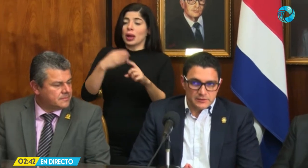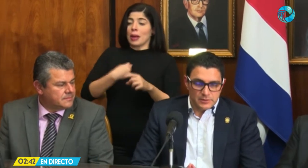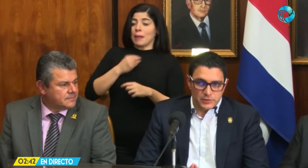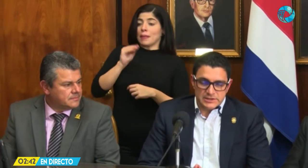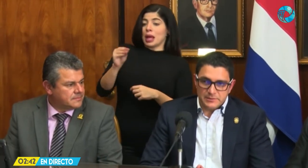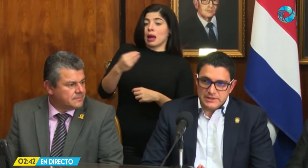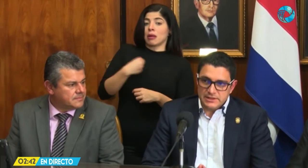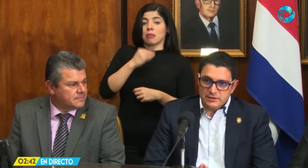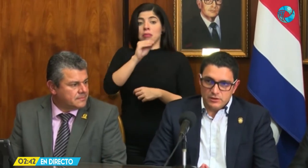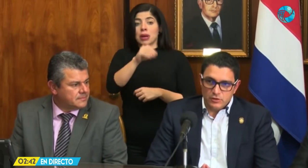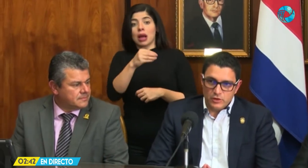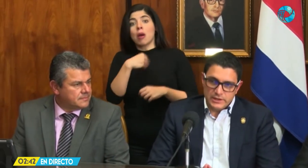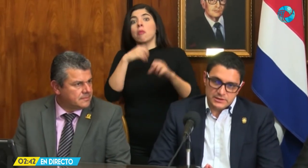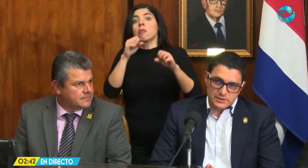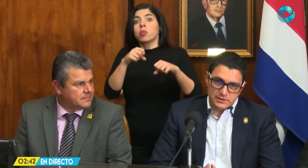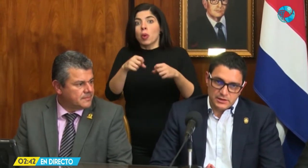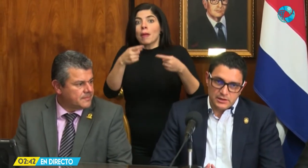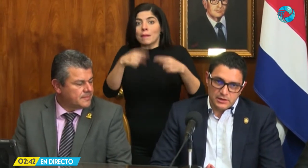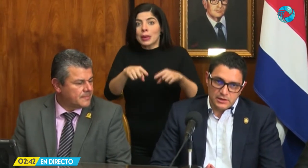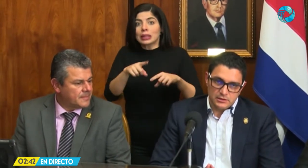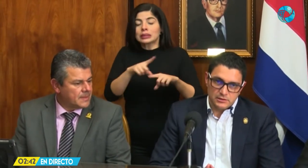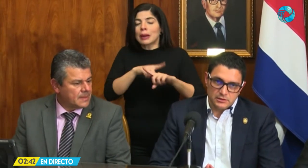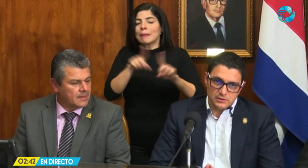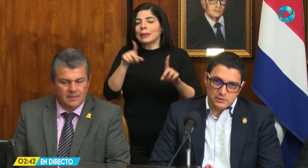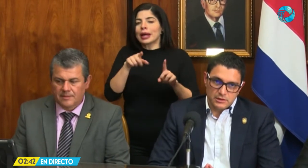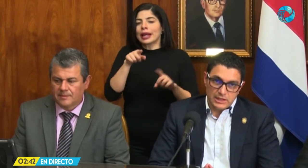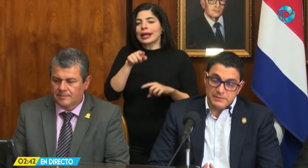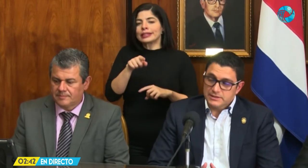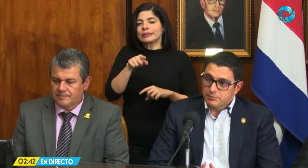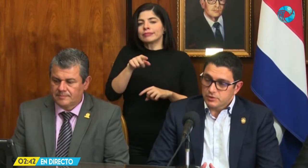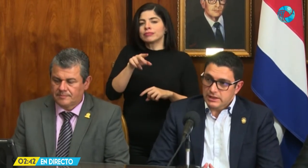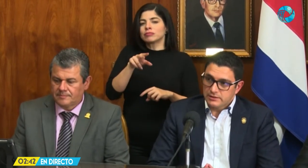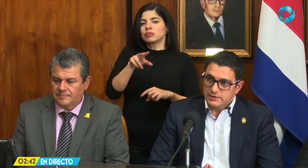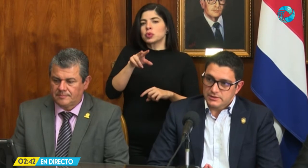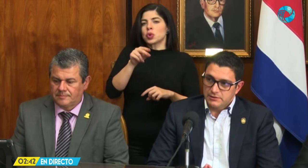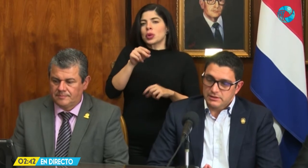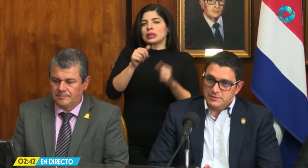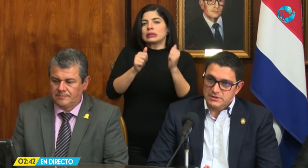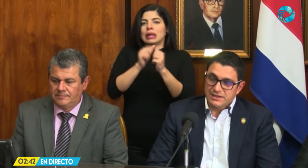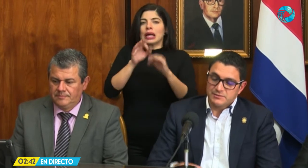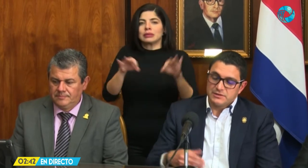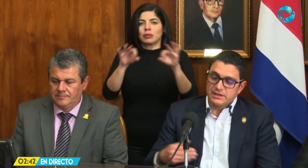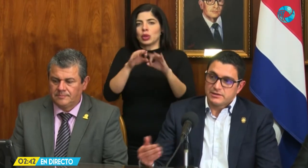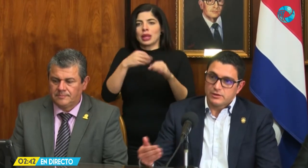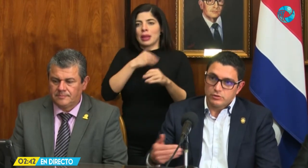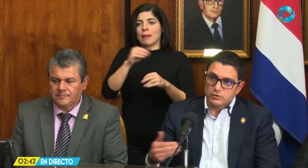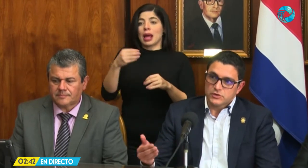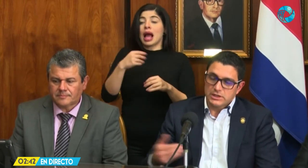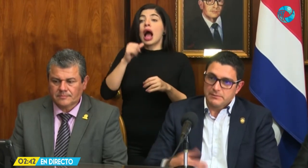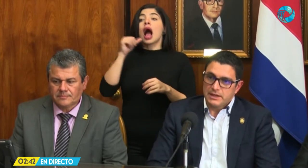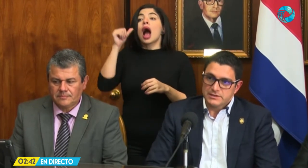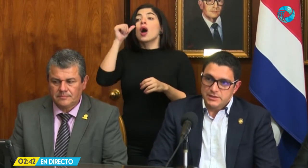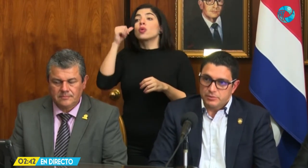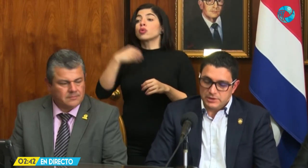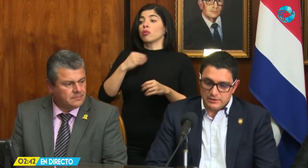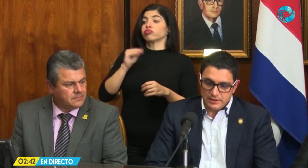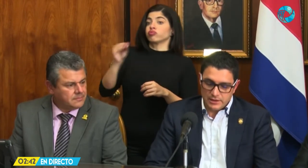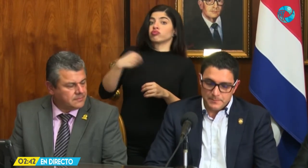transmisibilidad, que si bien puede estar presente, no es de las más importantes a nivel de transmisibilidad. La transmisibilidad entre adultos es la